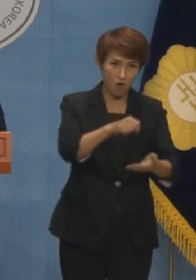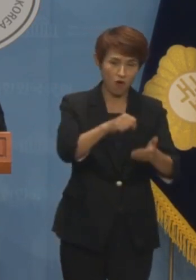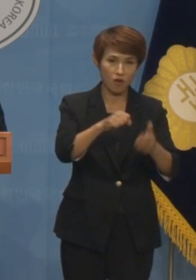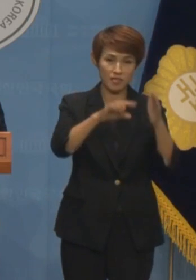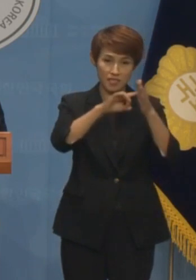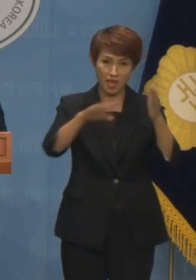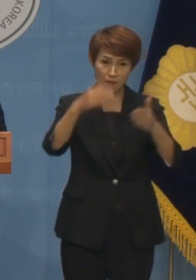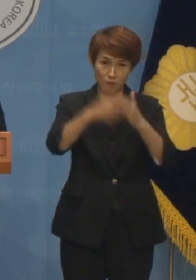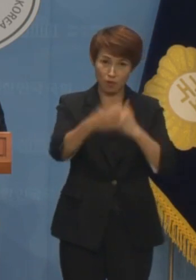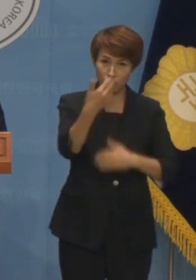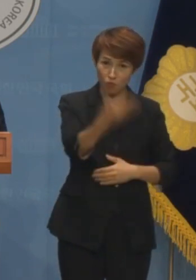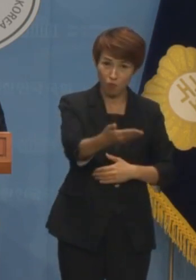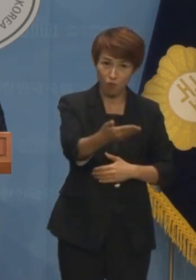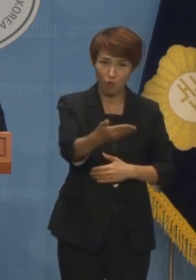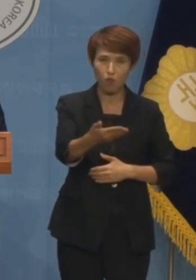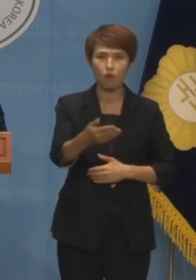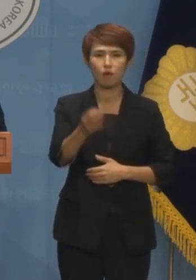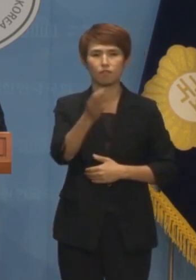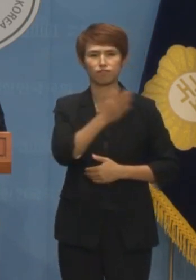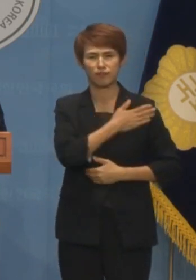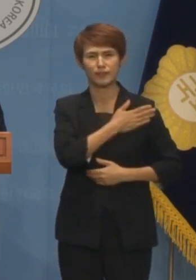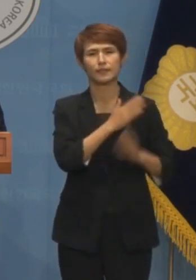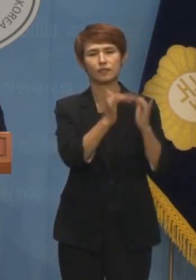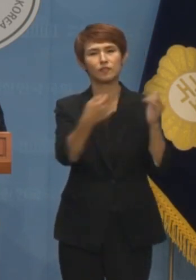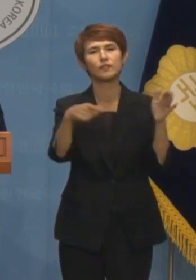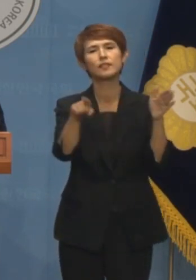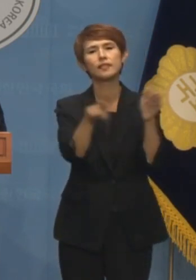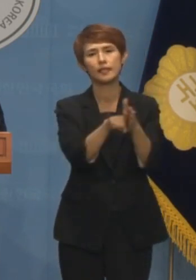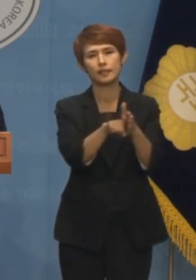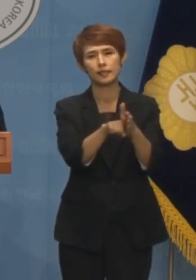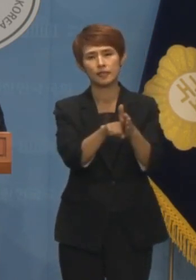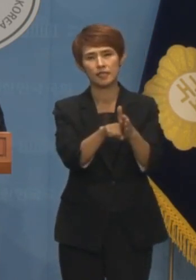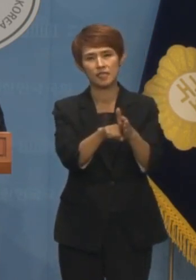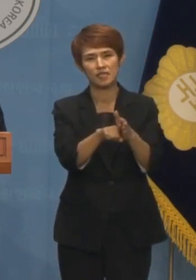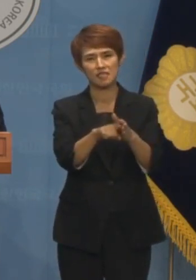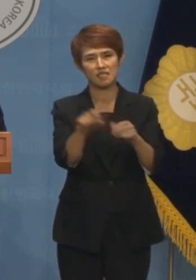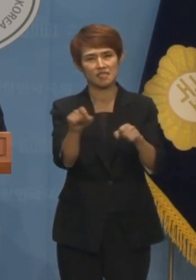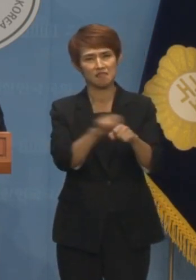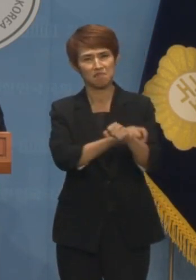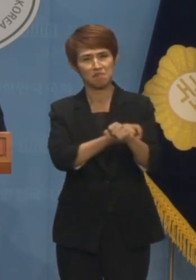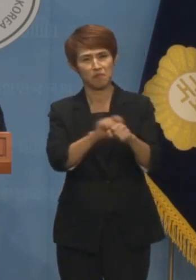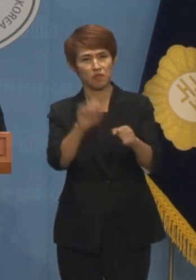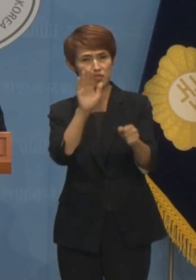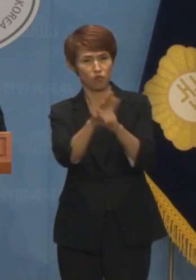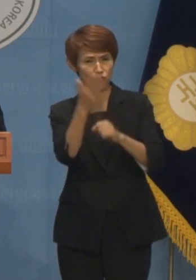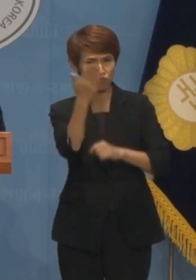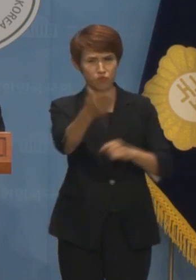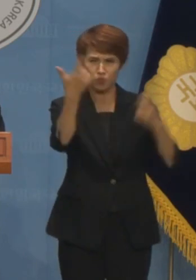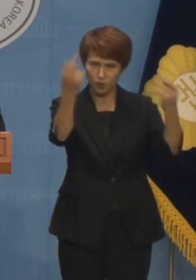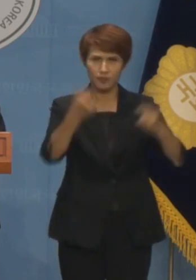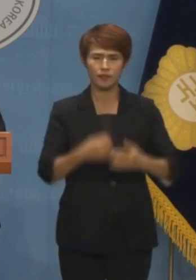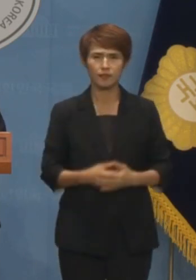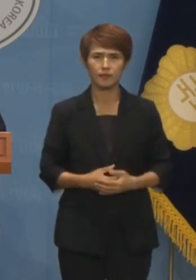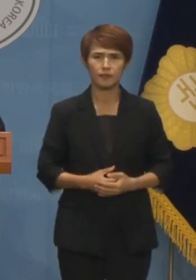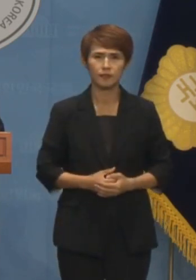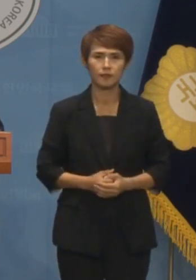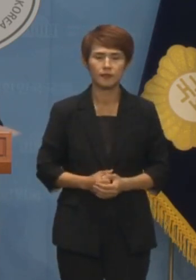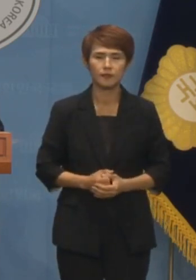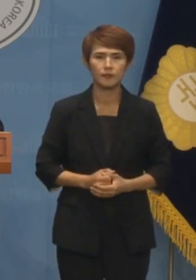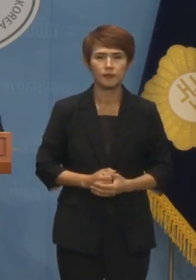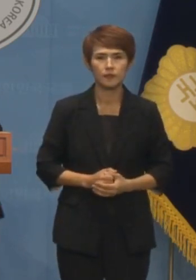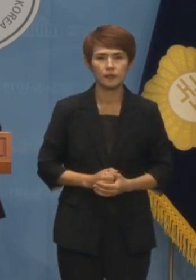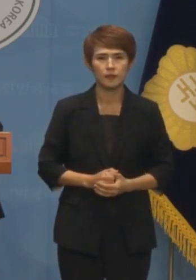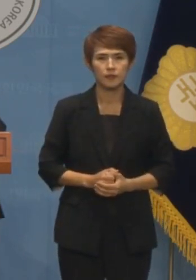초부자, 고액 자산가에 대한 그야말로 화끈한 대규모 특혜 감세입니다.